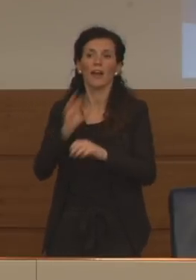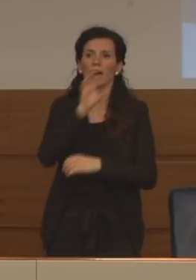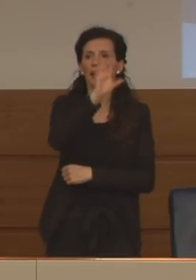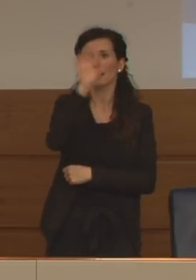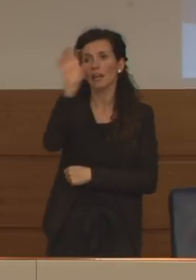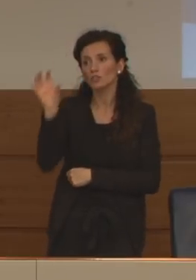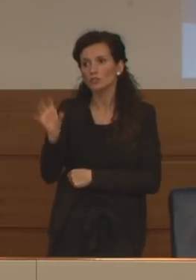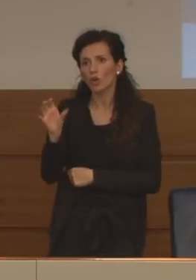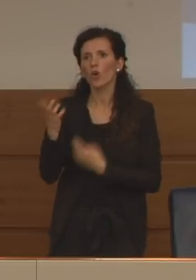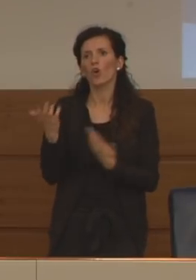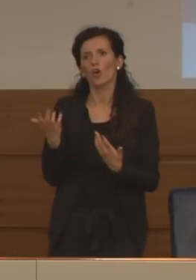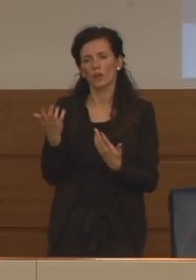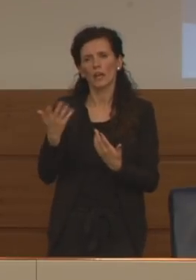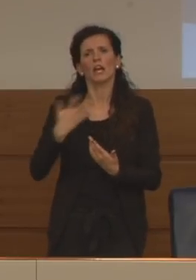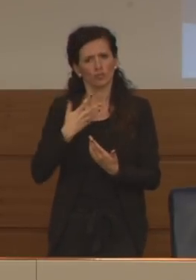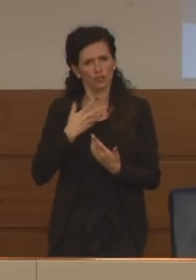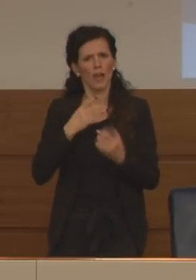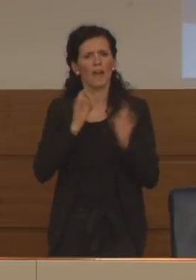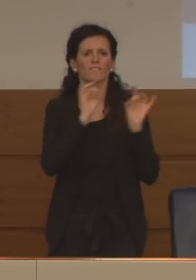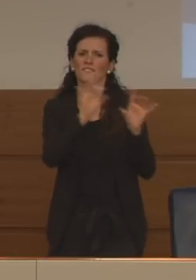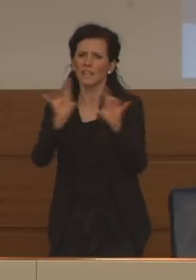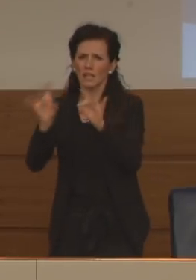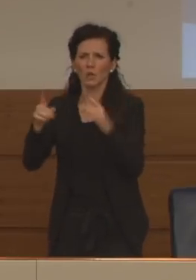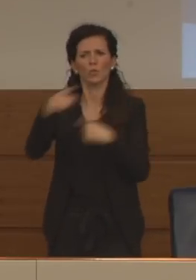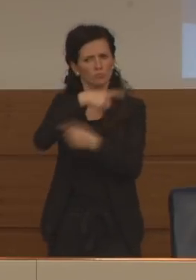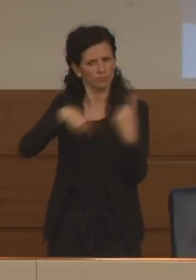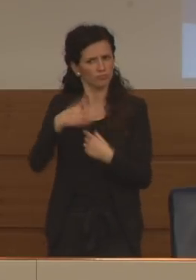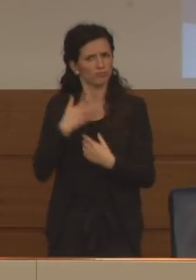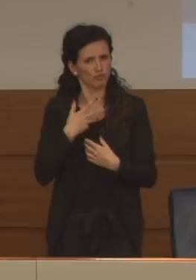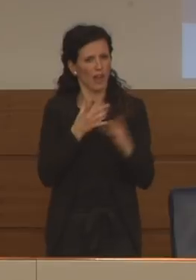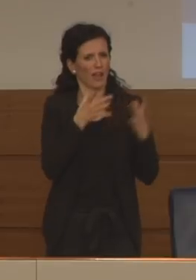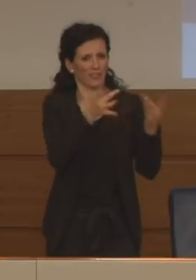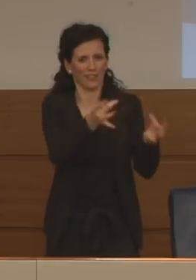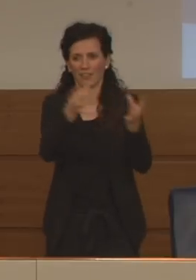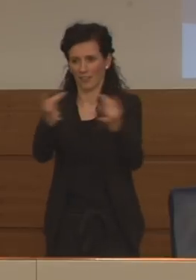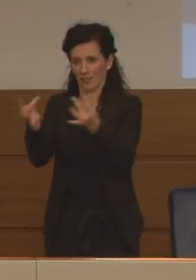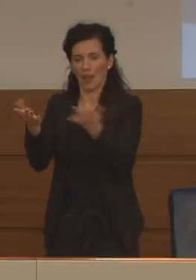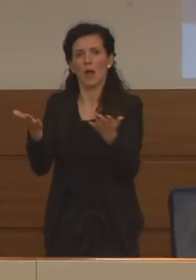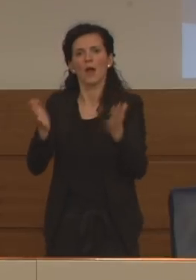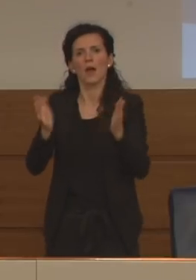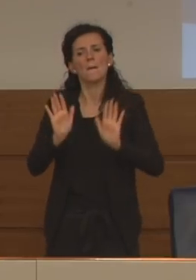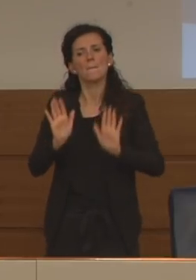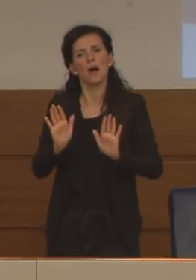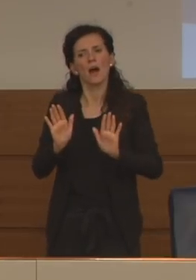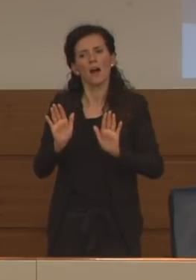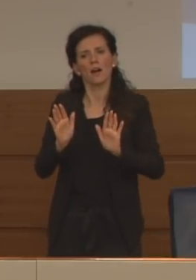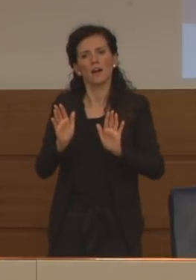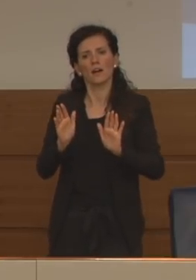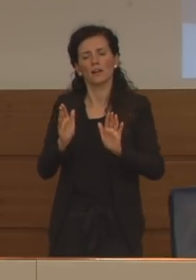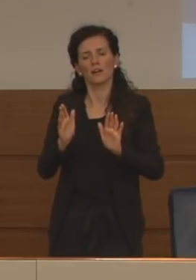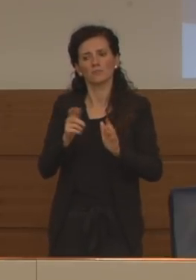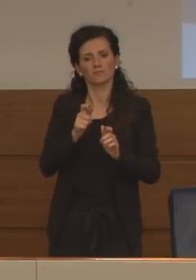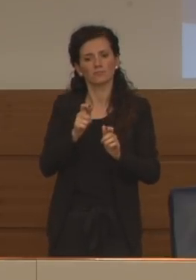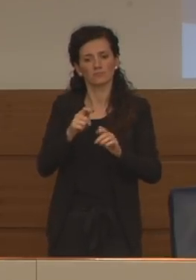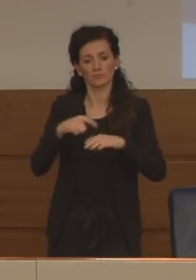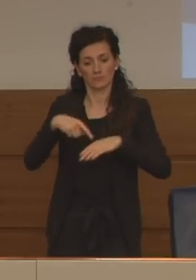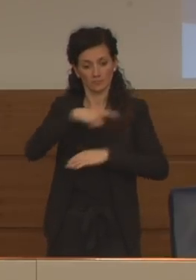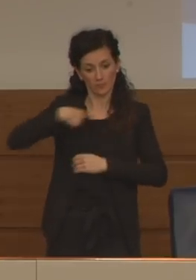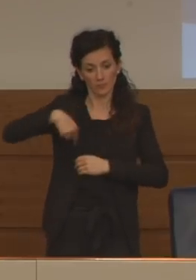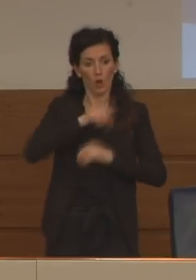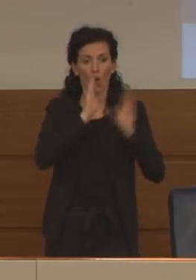questo momento la circolazione ci sia ma sia sostenibile sia permetta ai nostri servizi